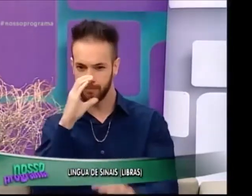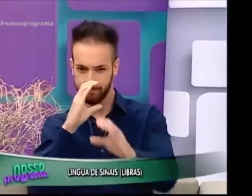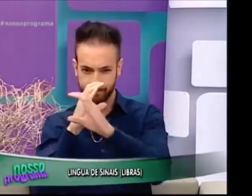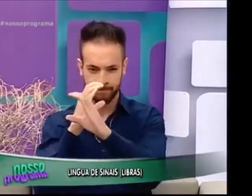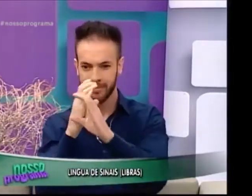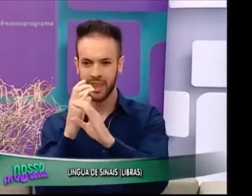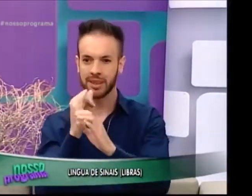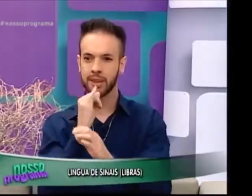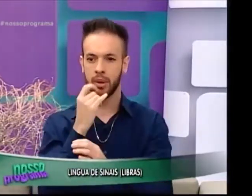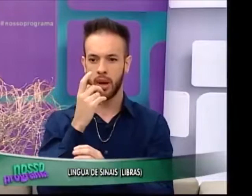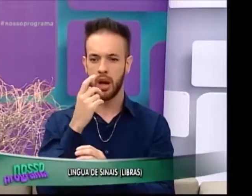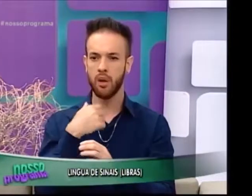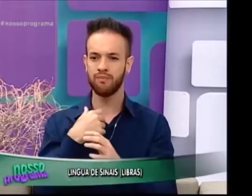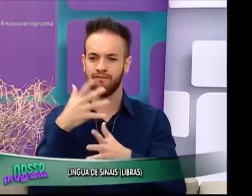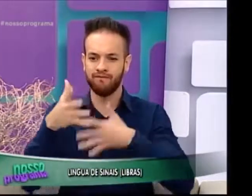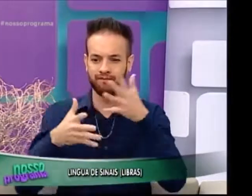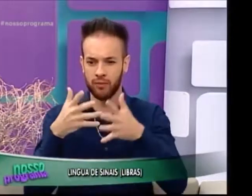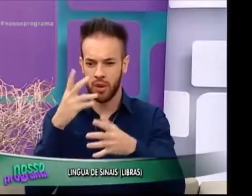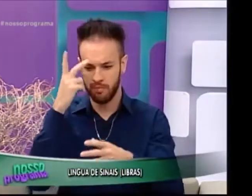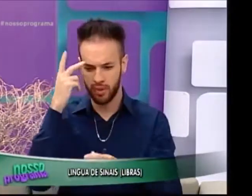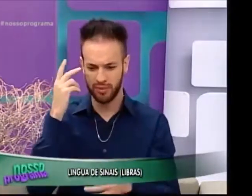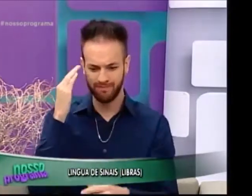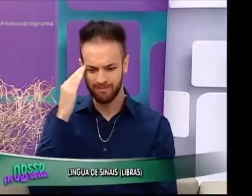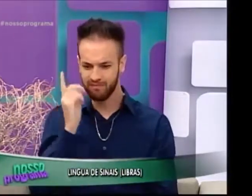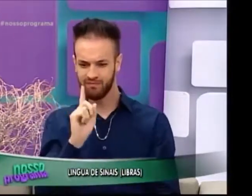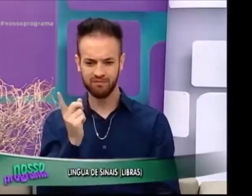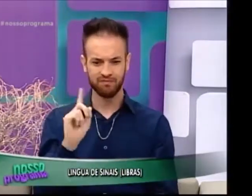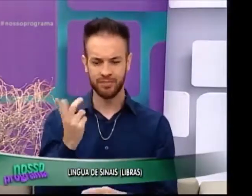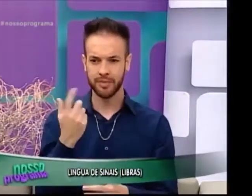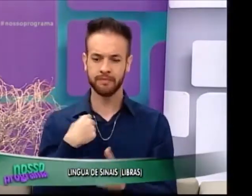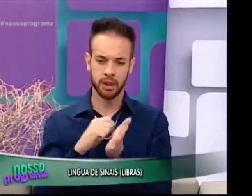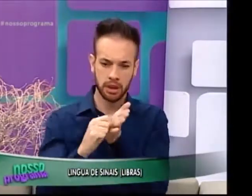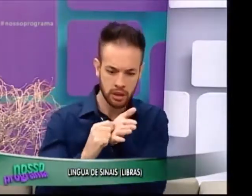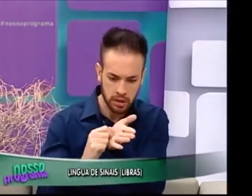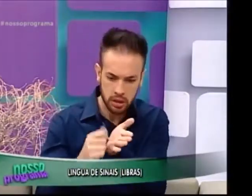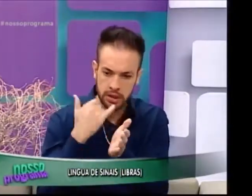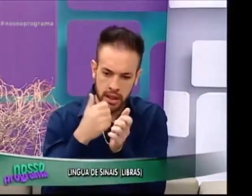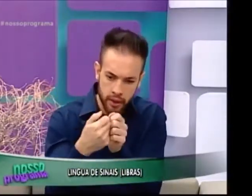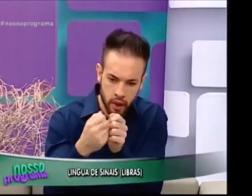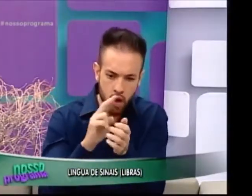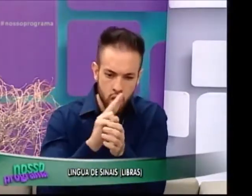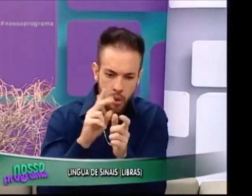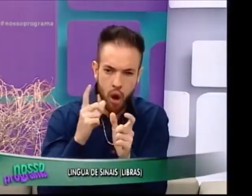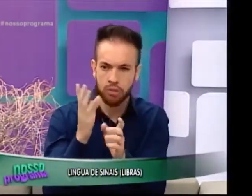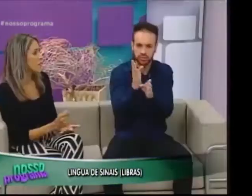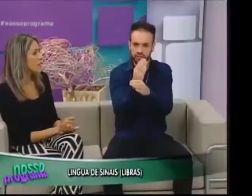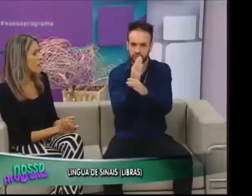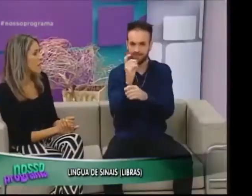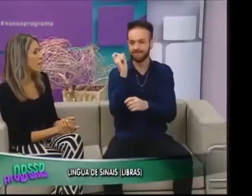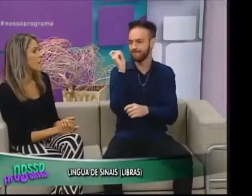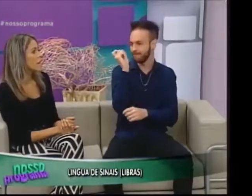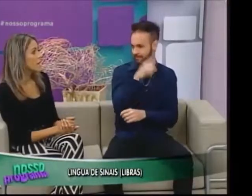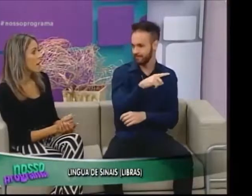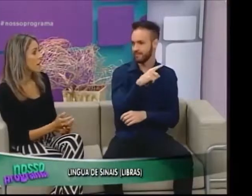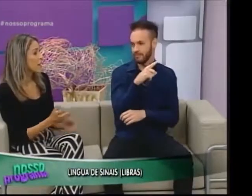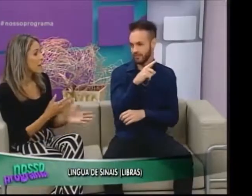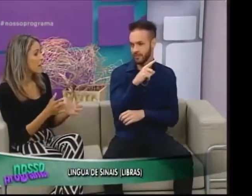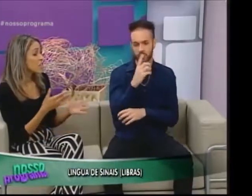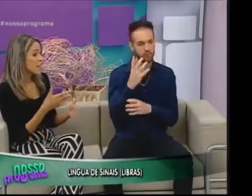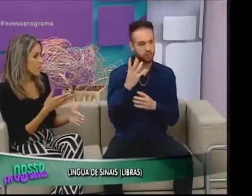tem dificuldade, fica, né, até com vergonha, começa a fazer alguma coisa, mas pode escrever, fala gestos,